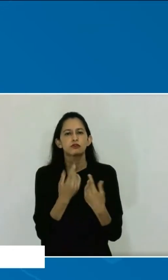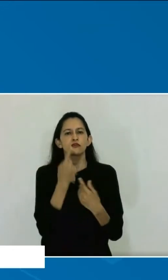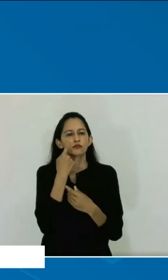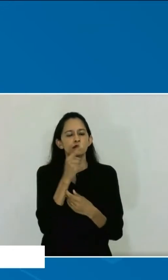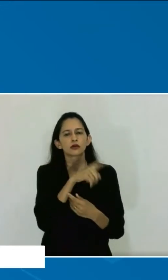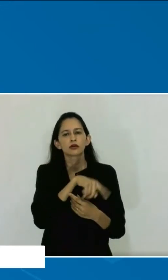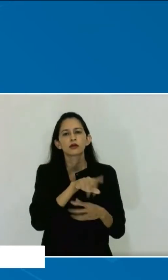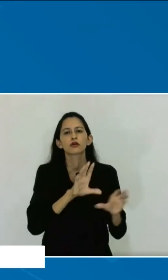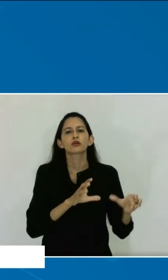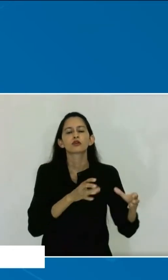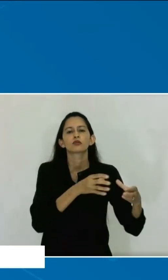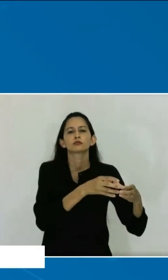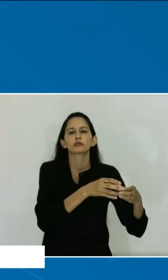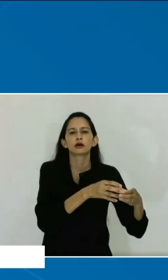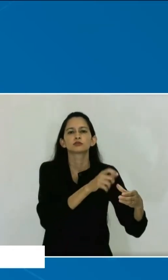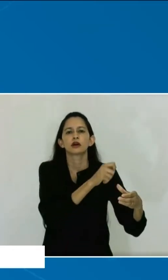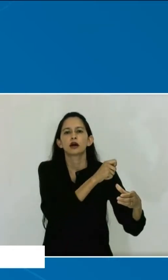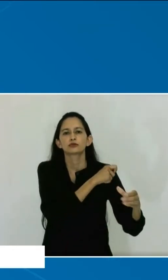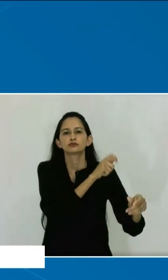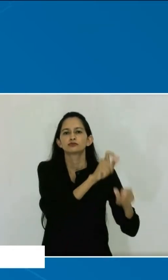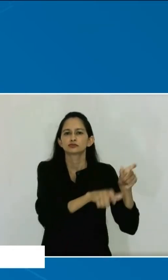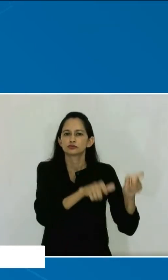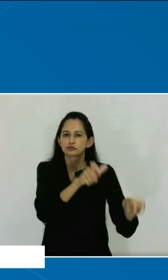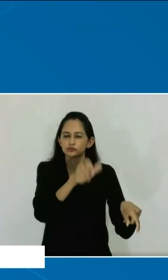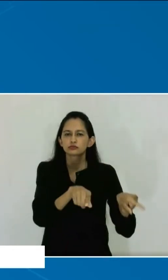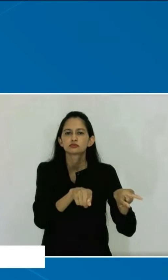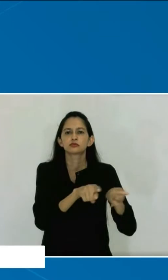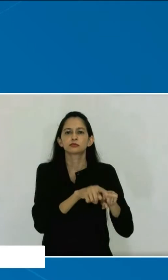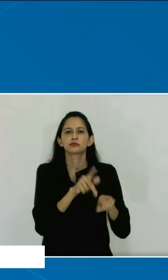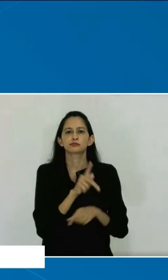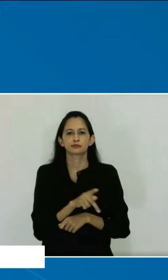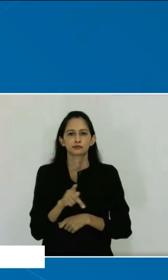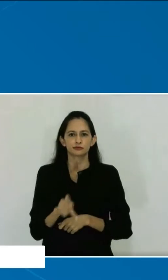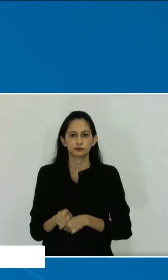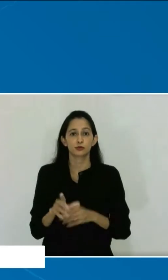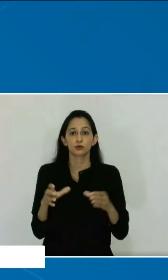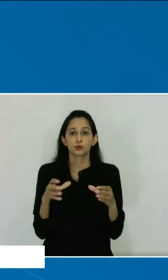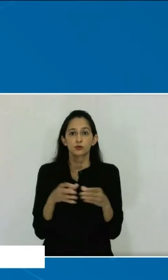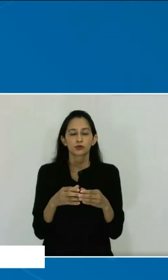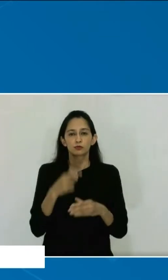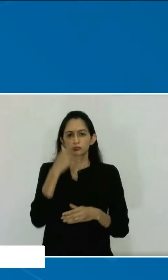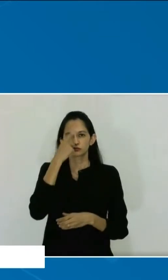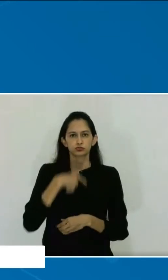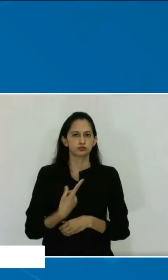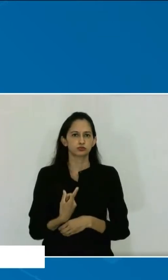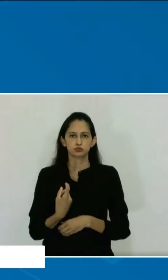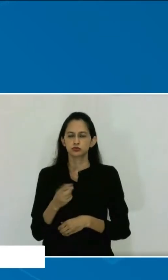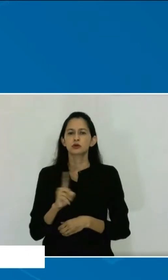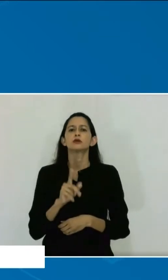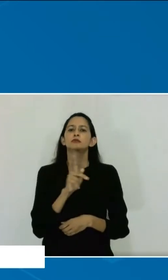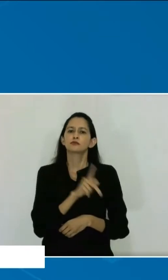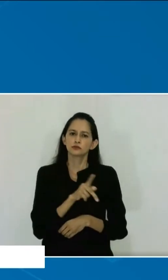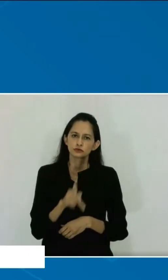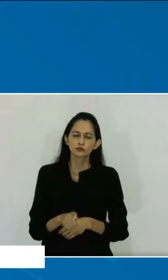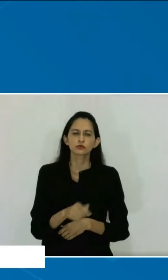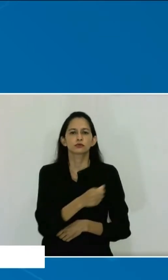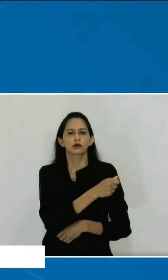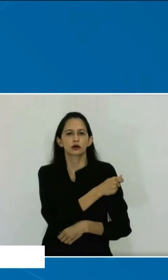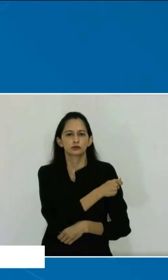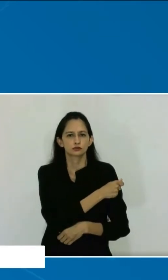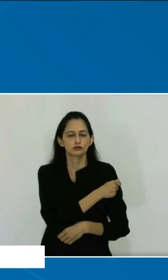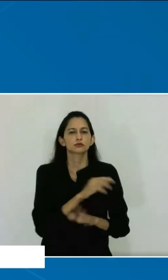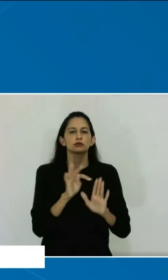comunidade, né, porque isso demanda também a construção coletiva, o engajamento dos estudantes, dos professores, do técnico,